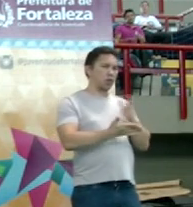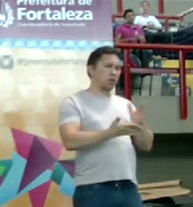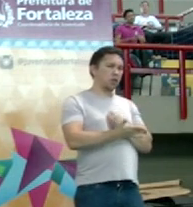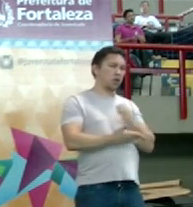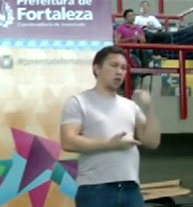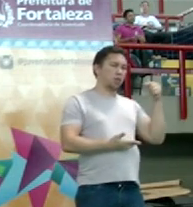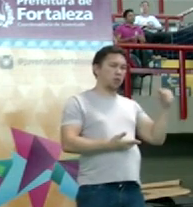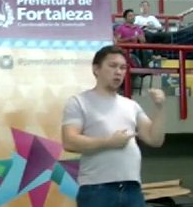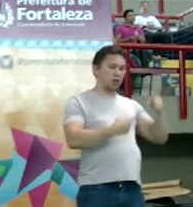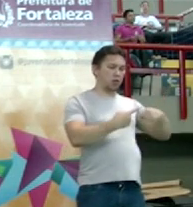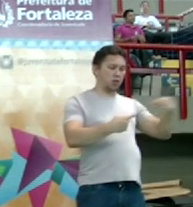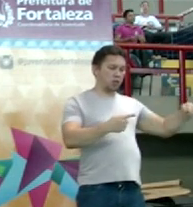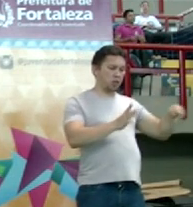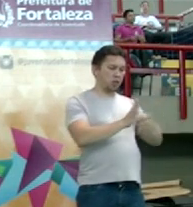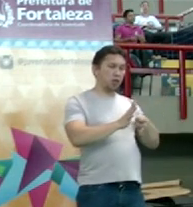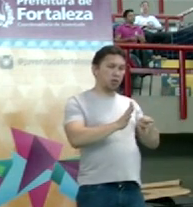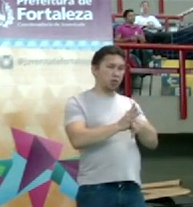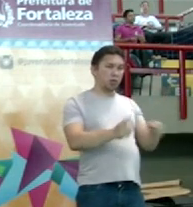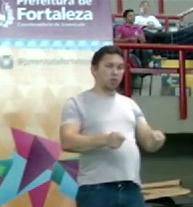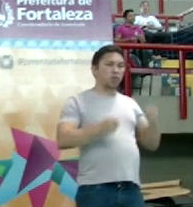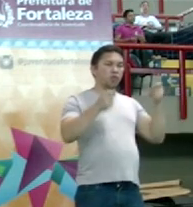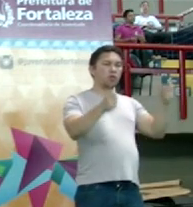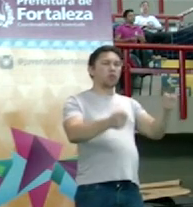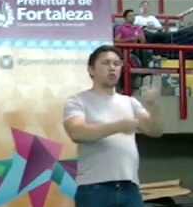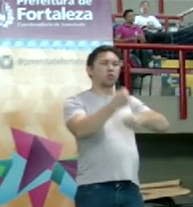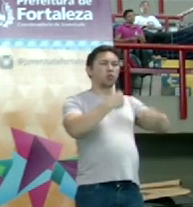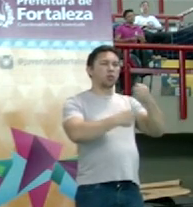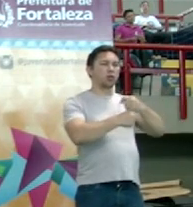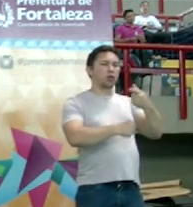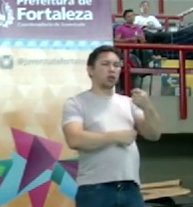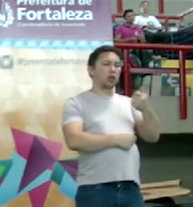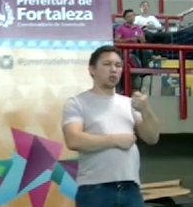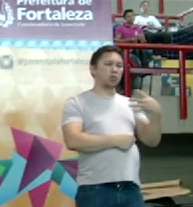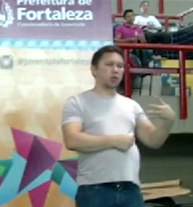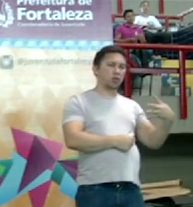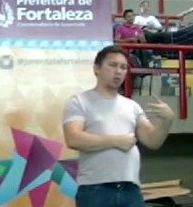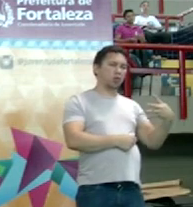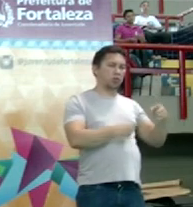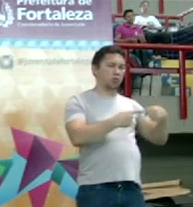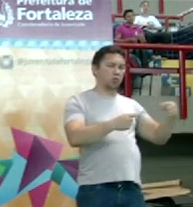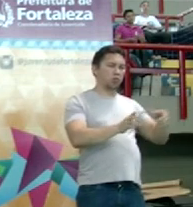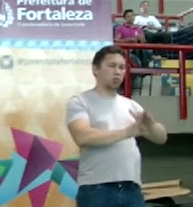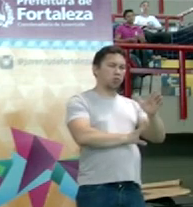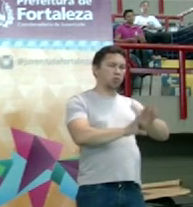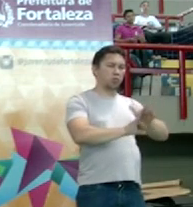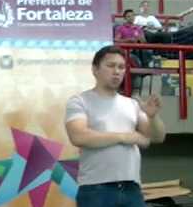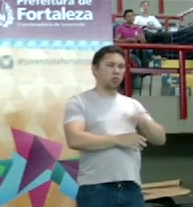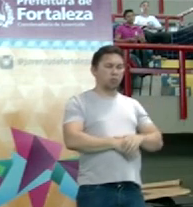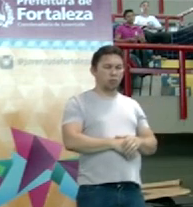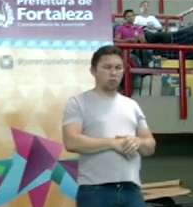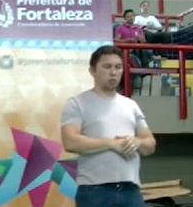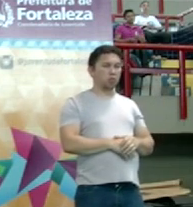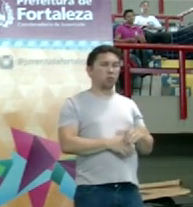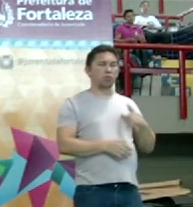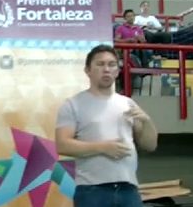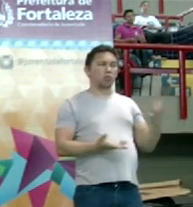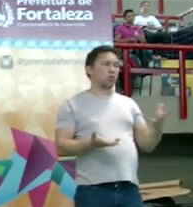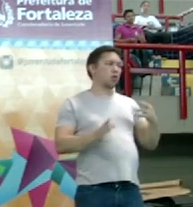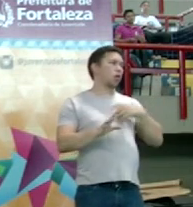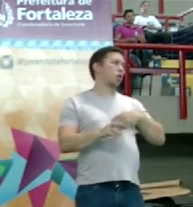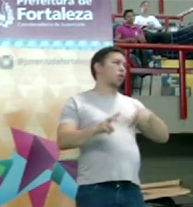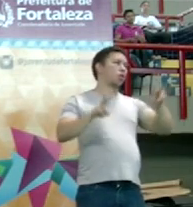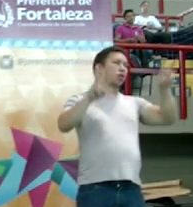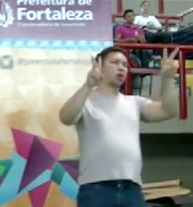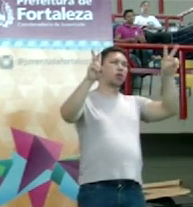página 7 do Guia do Participante, é um modelo único. O Enem mostra, eu quero tema